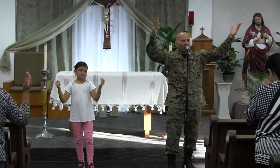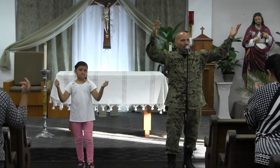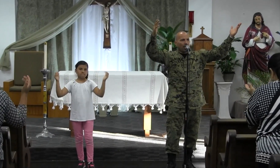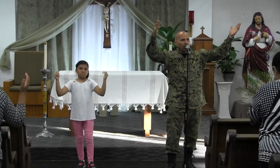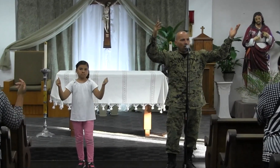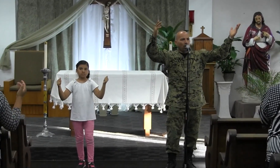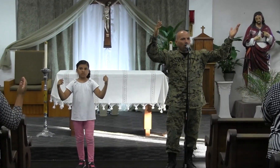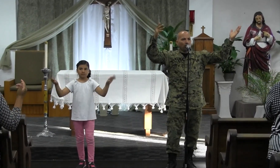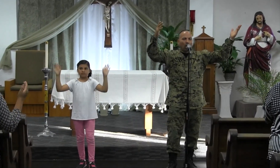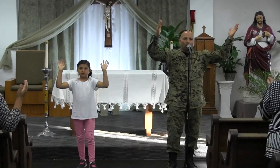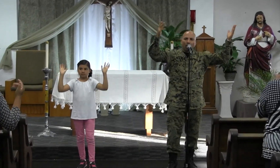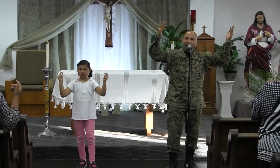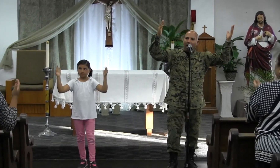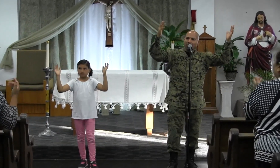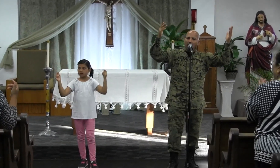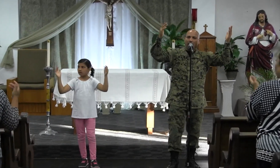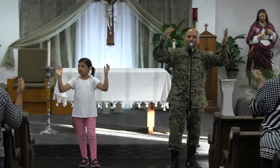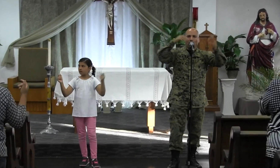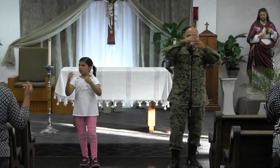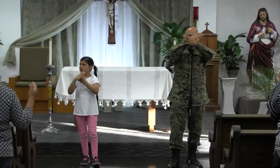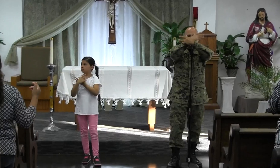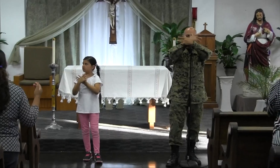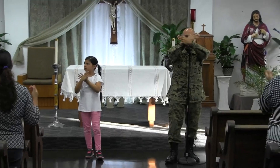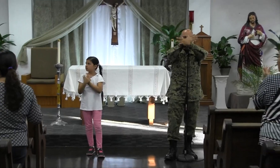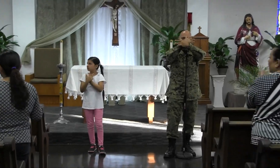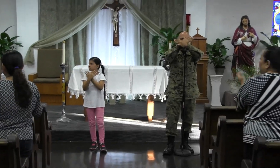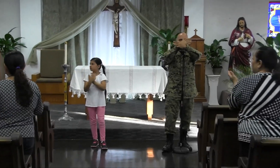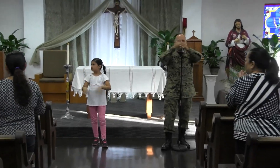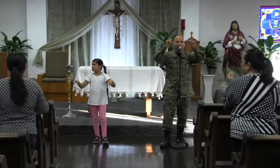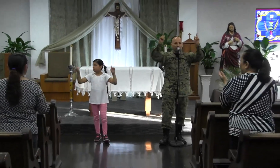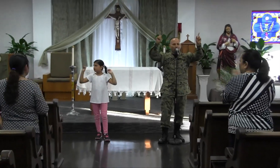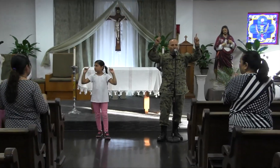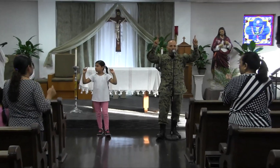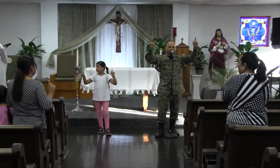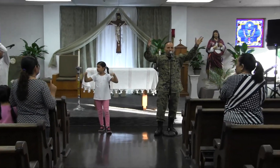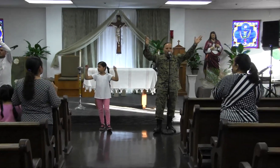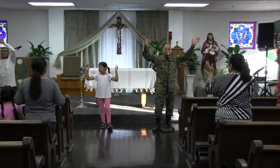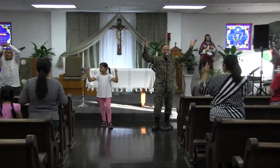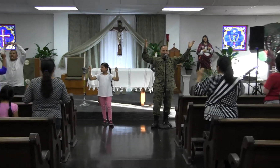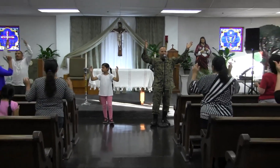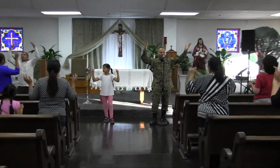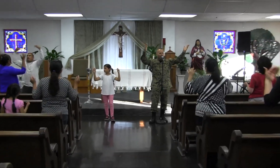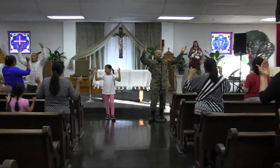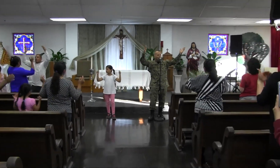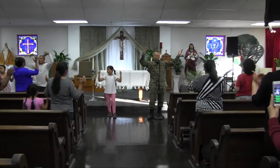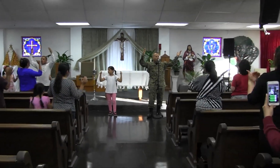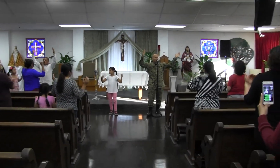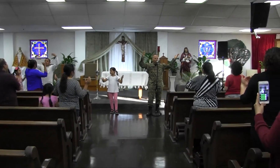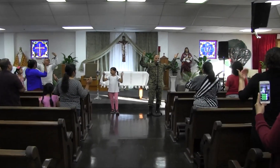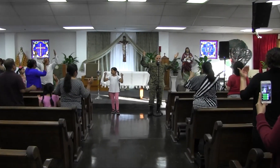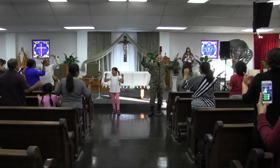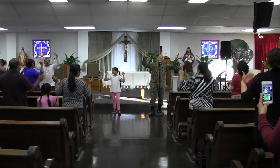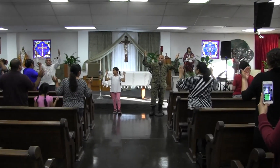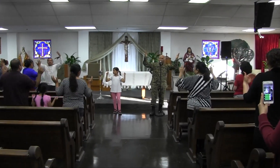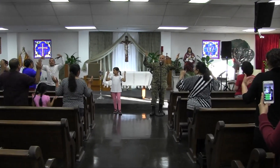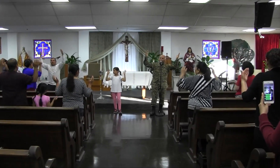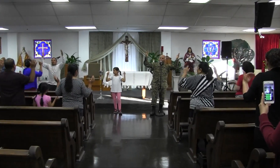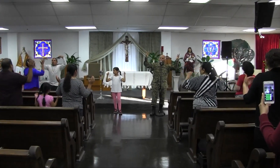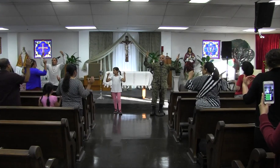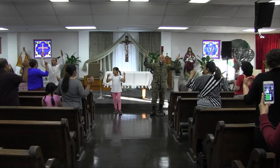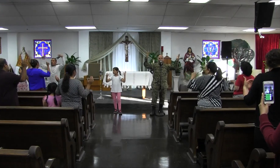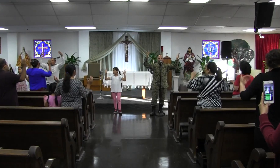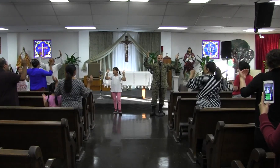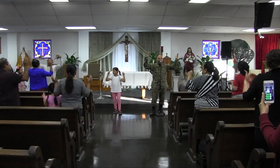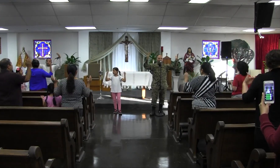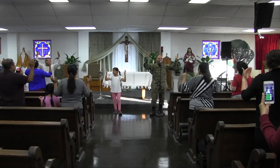ya llegó, ya llegó el Espíritu de Dios. Ya llegó, ya